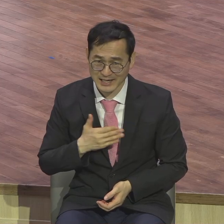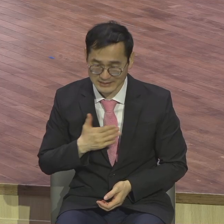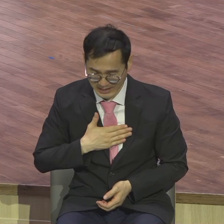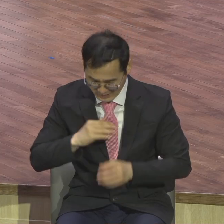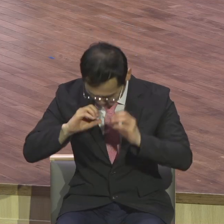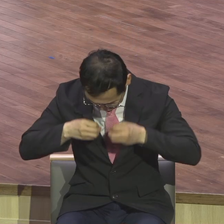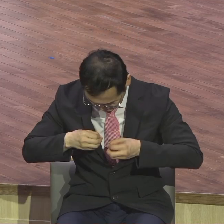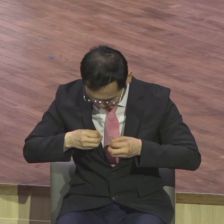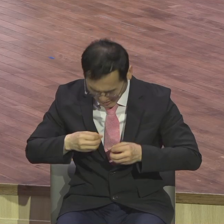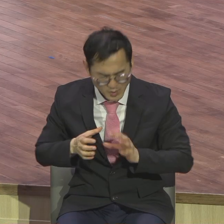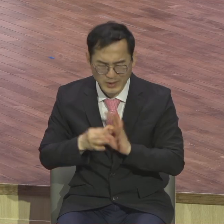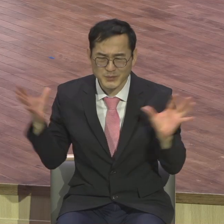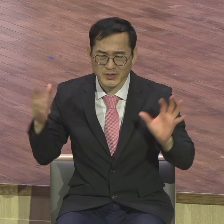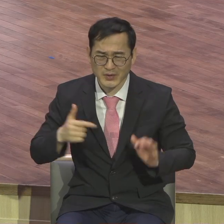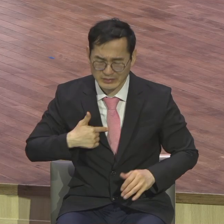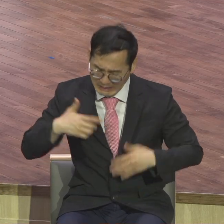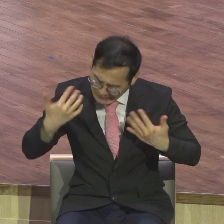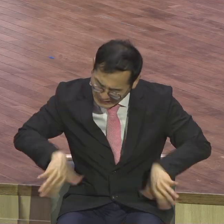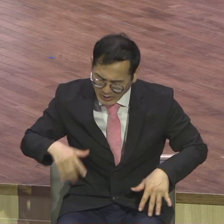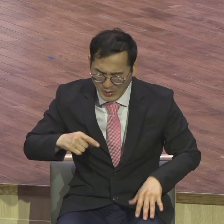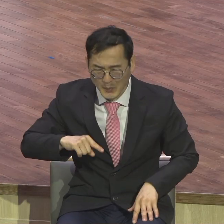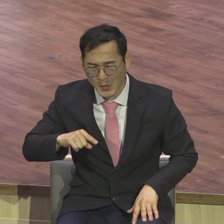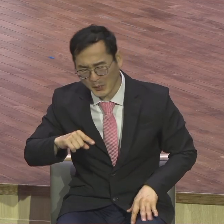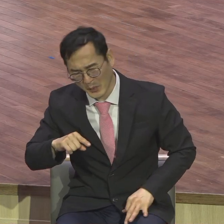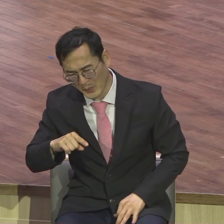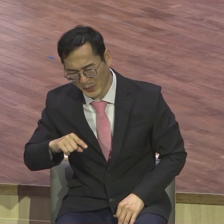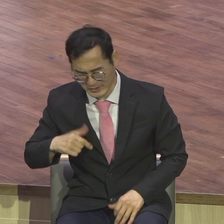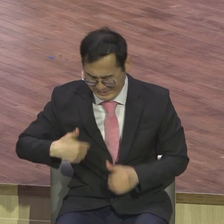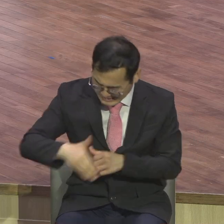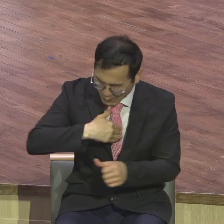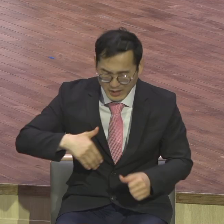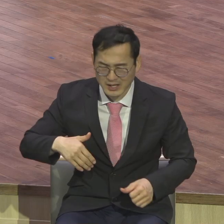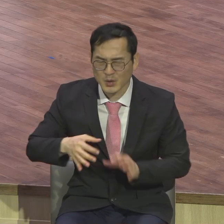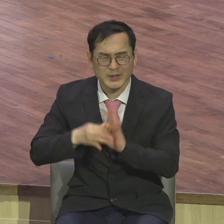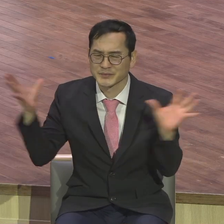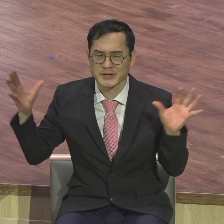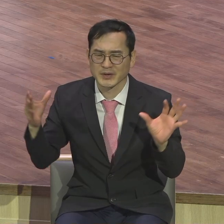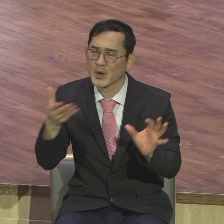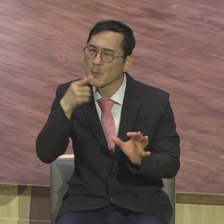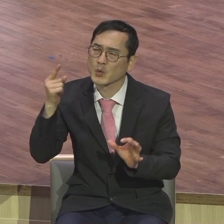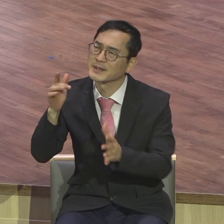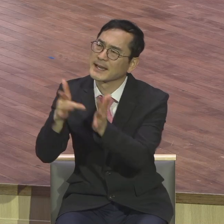겁니다. 그냥 나가는 겁니다. 밀고 나가는 겁니다. 이거 놓치면 안 돼요.